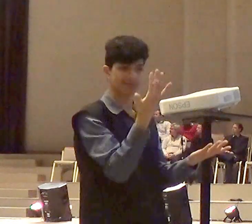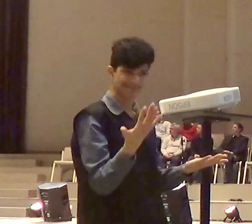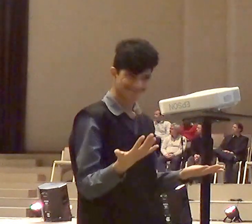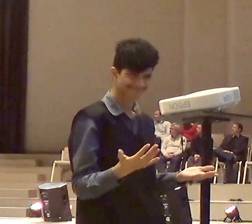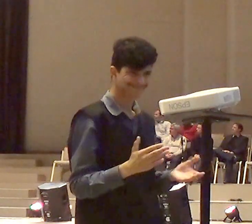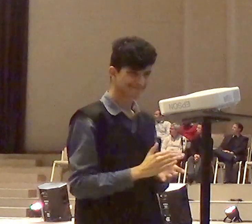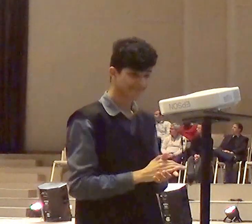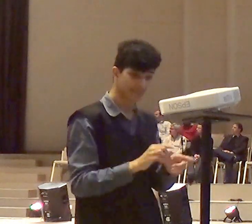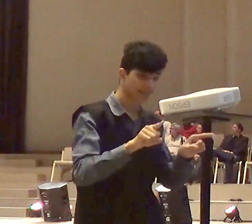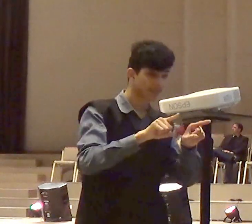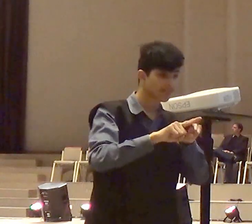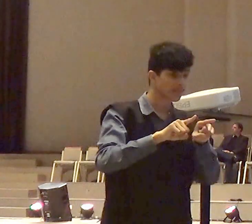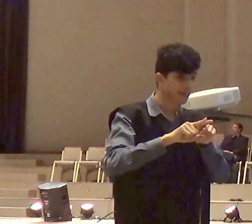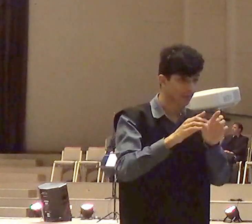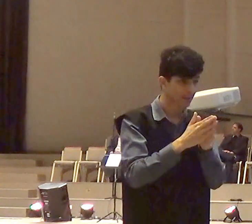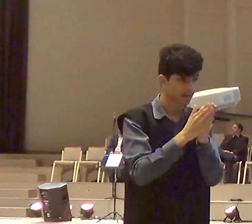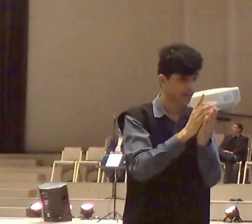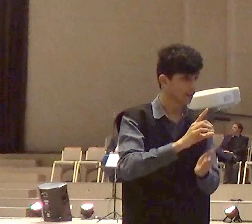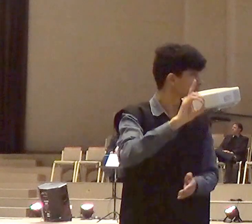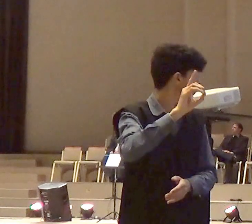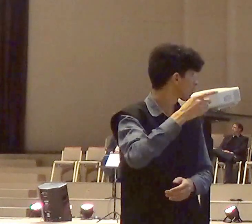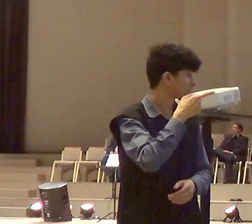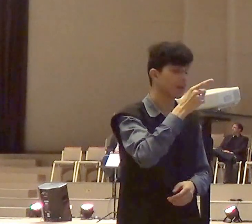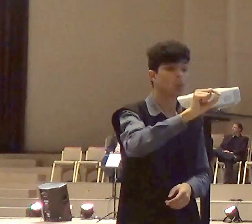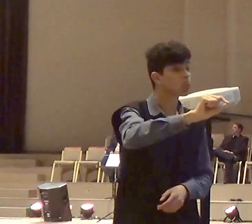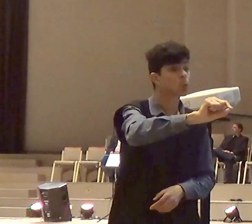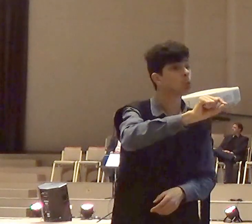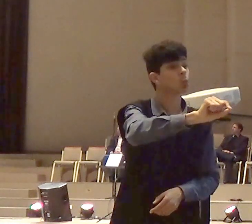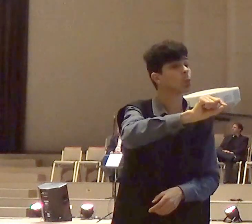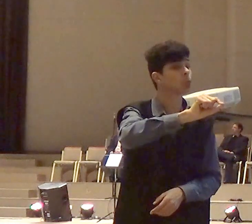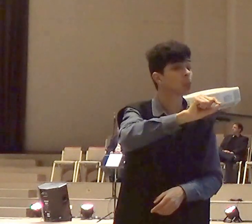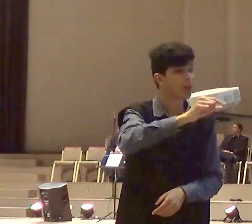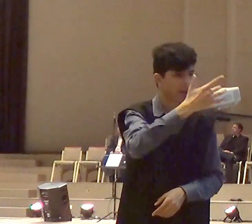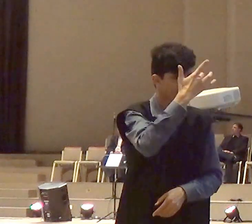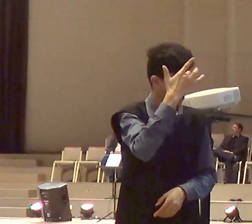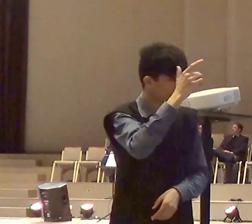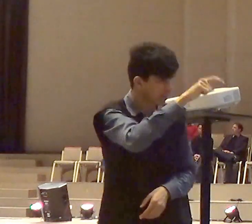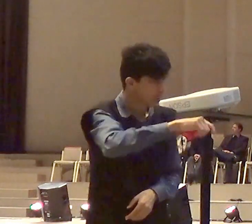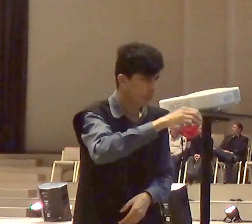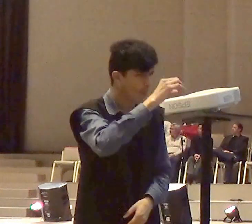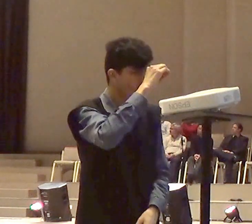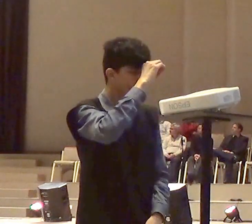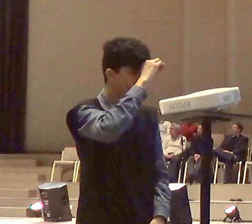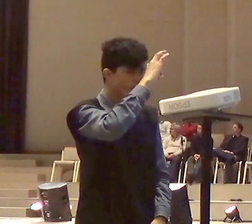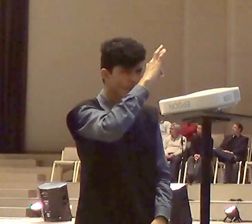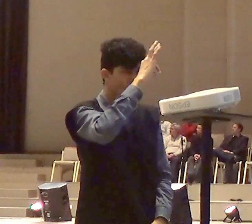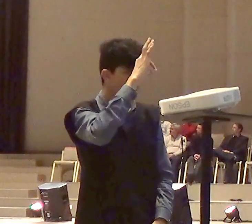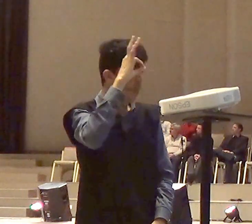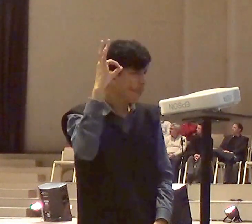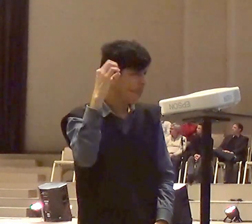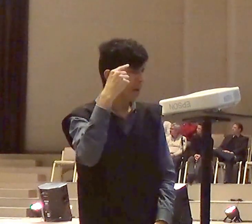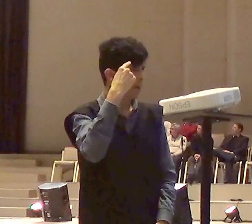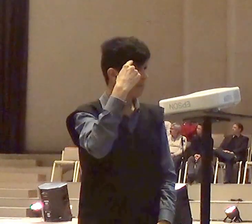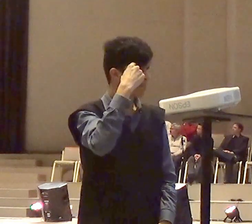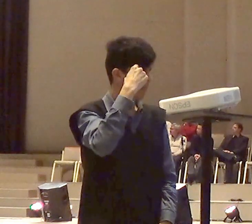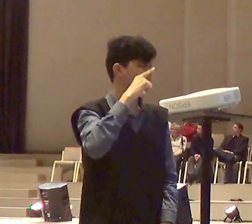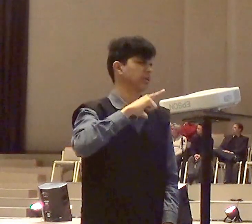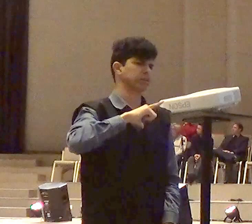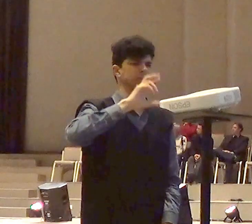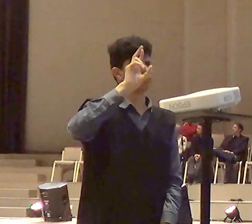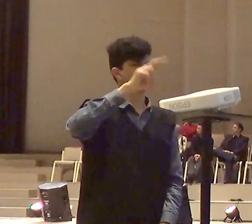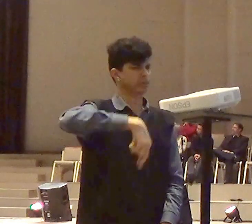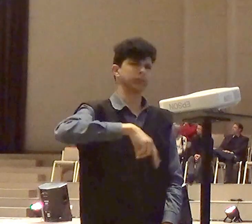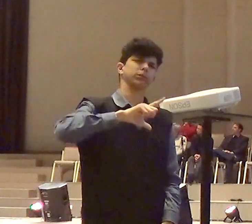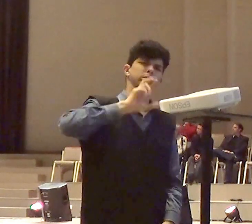provérbios 15 diz assim o tolo pensa que sempre está certo